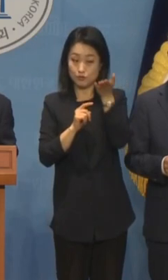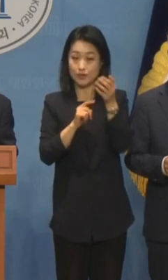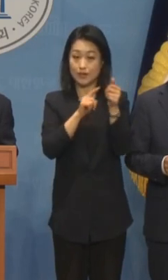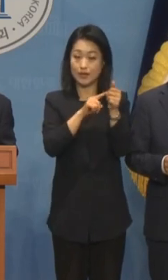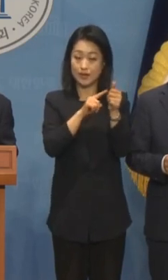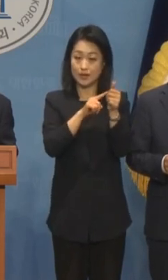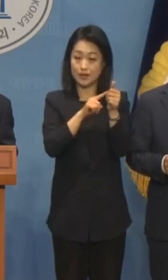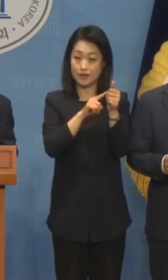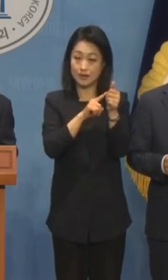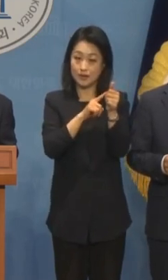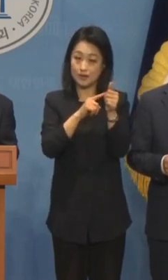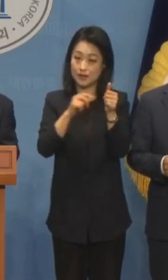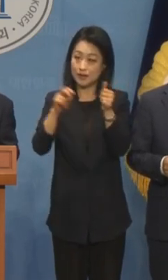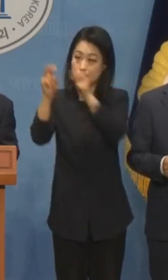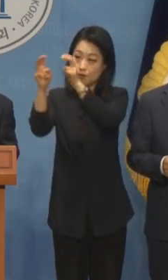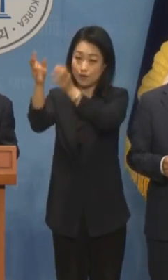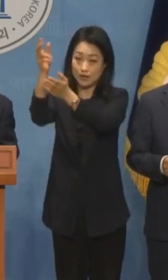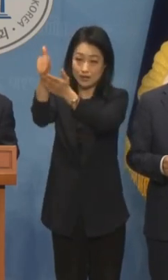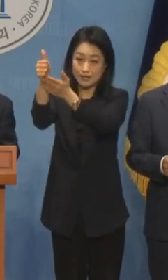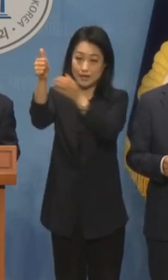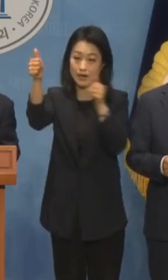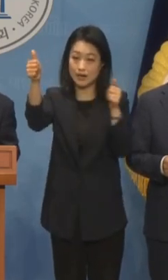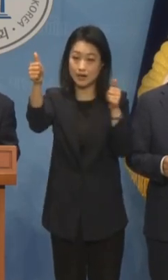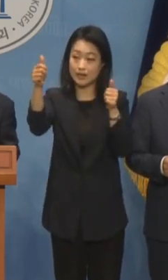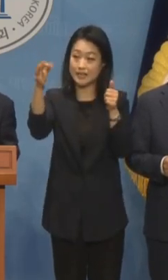민간사업가 김성태와 아태협